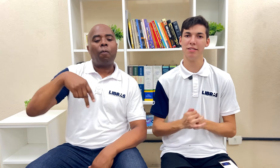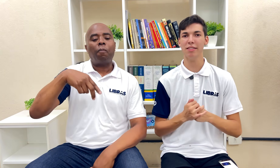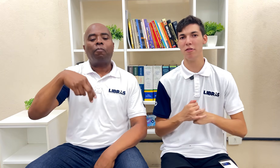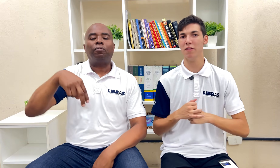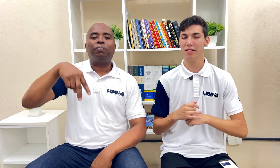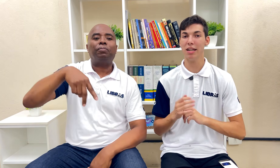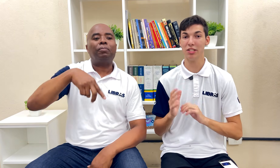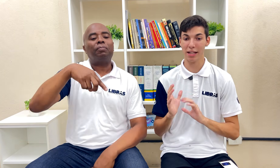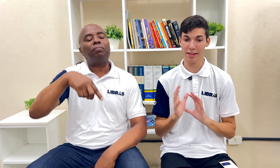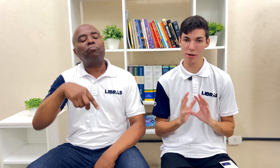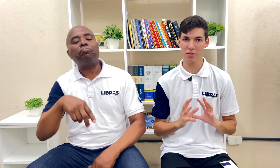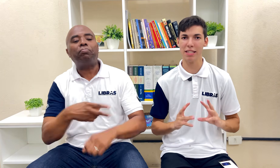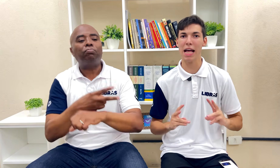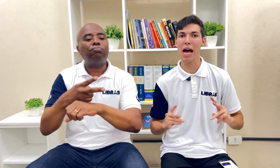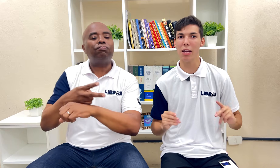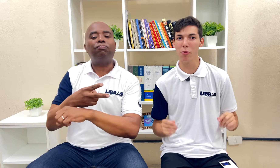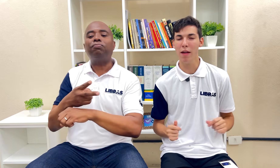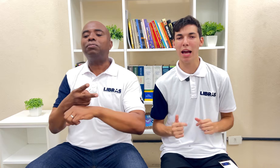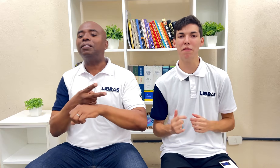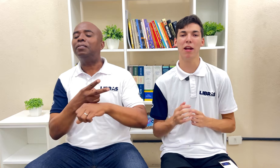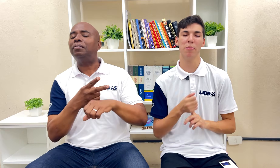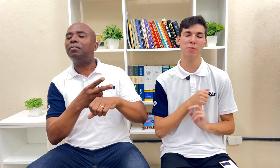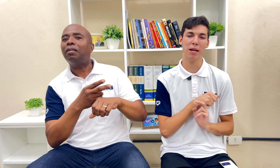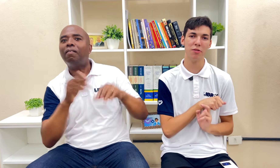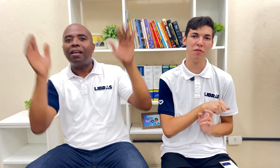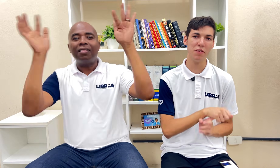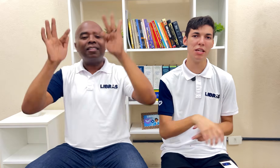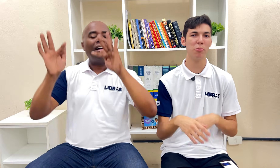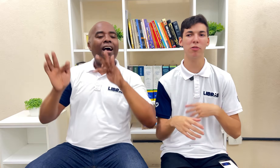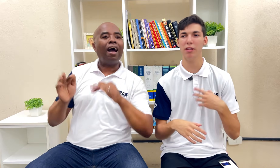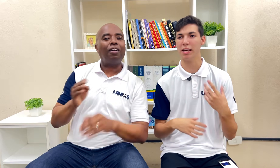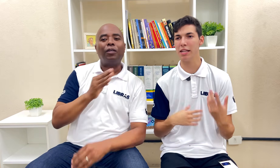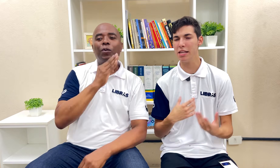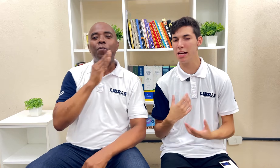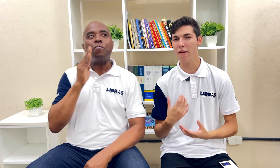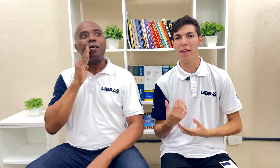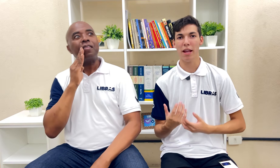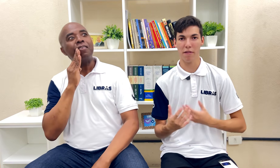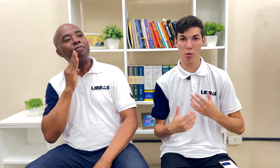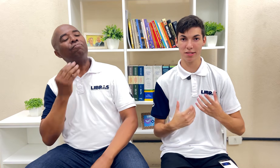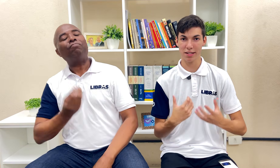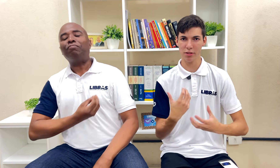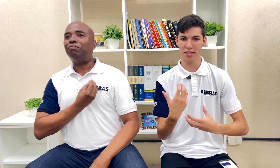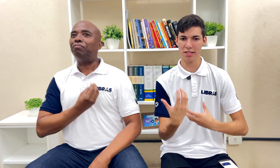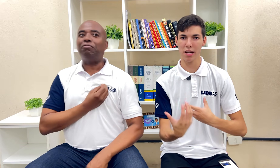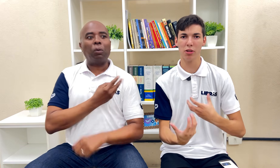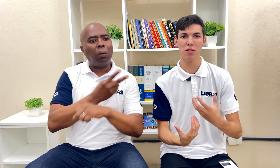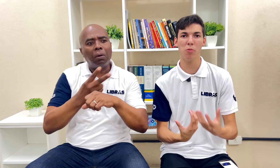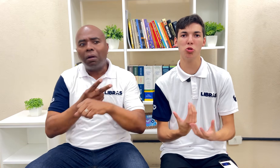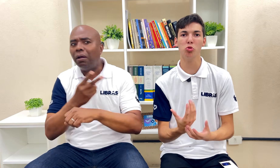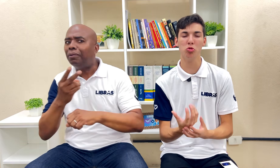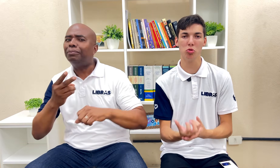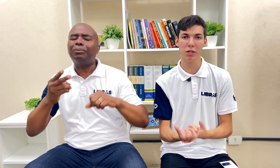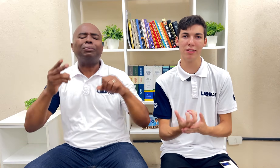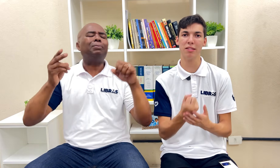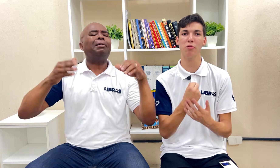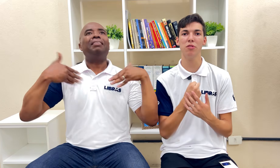tal felicidade. Ela tem um cenário, aí ele fala, pelos bares eu vivia, procurando alegria. Ele vai mostrando esse cenário que você pode construir e trazer o